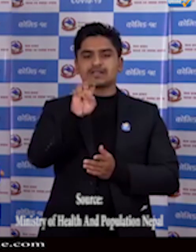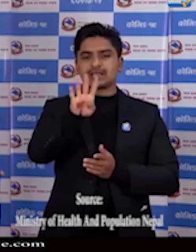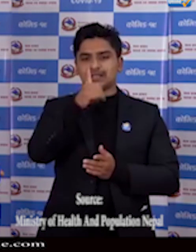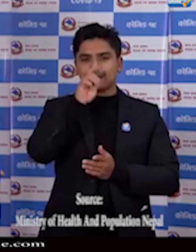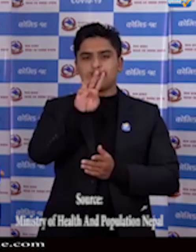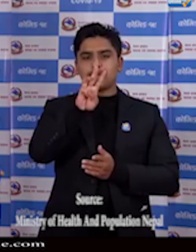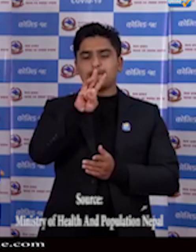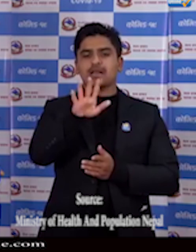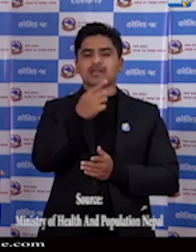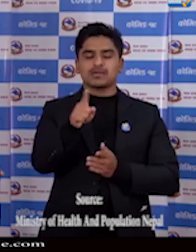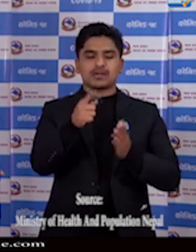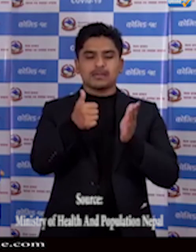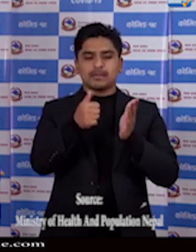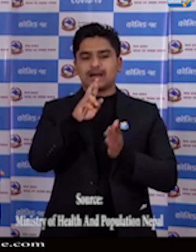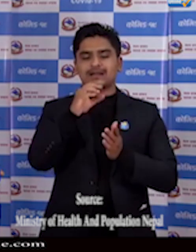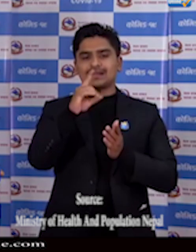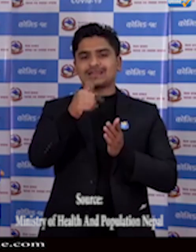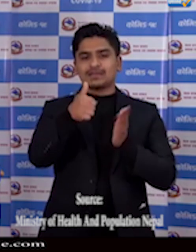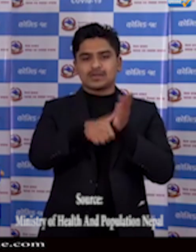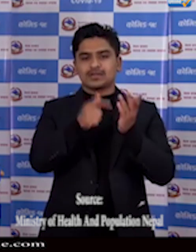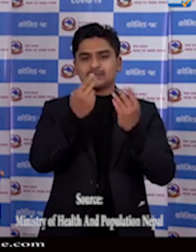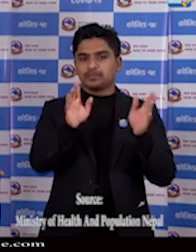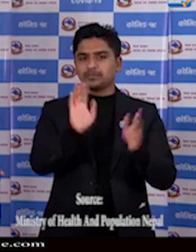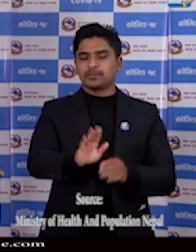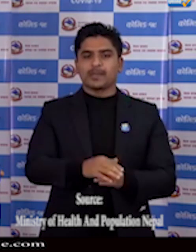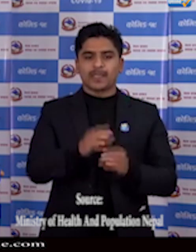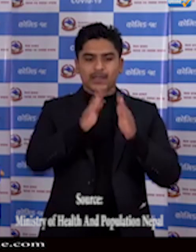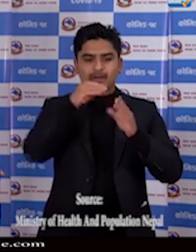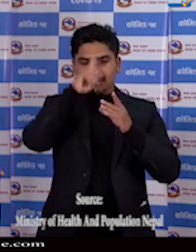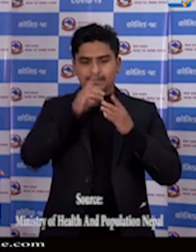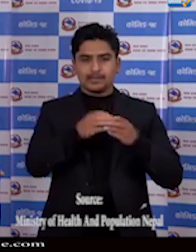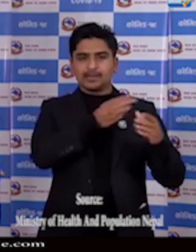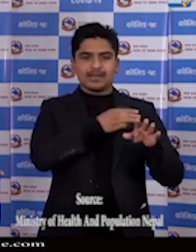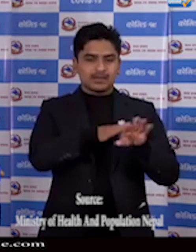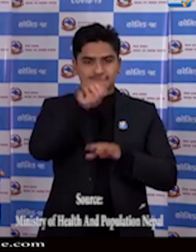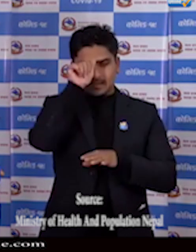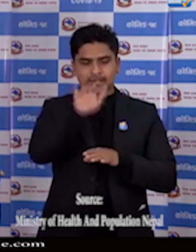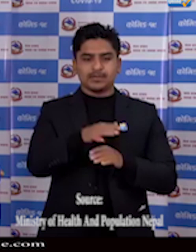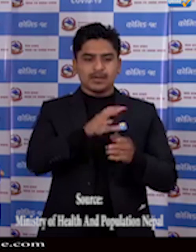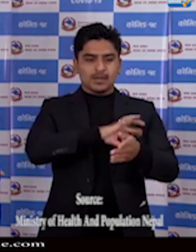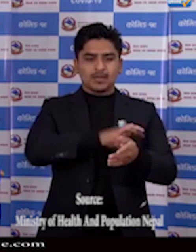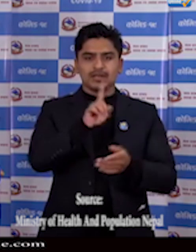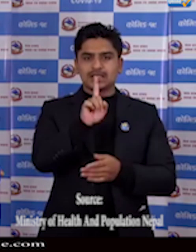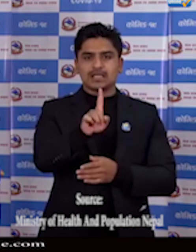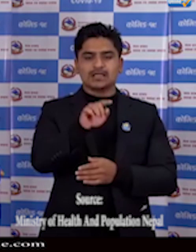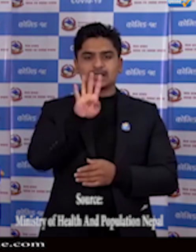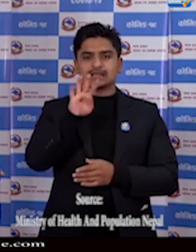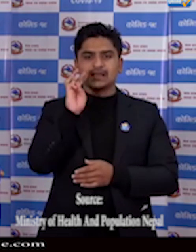137,435 RDT विधिबाट परीक्षणहरू सम्पन्न भएका छन्। क्वारेन्टाइनमा रहेका व्यक्तिहरूको विवरण दिन चाहन्छु। प्रदेश नम्बर